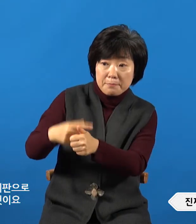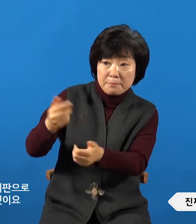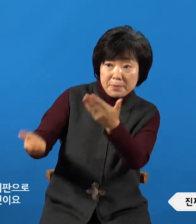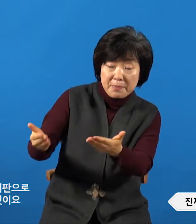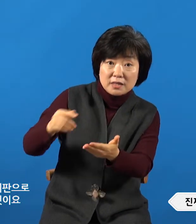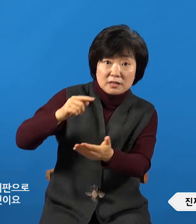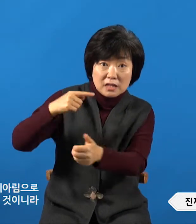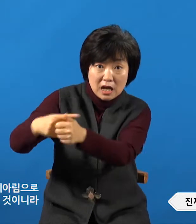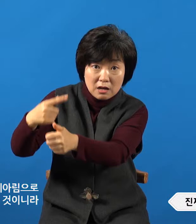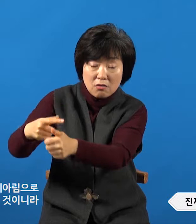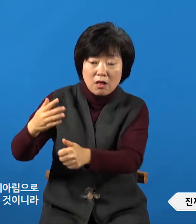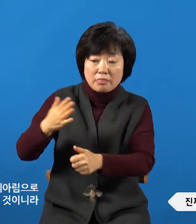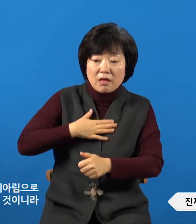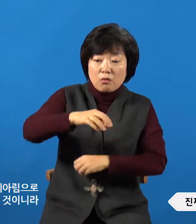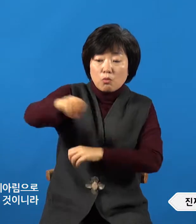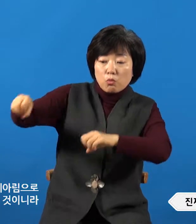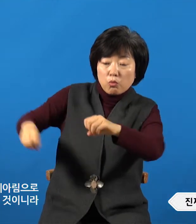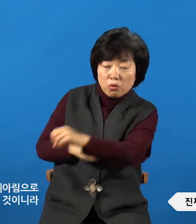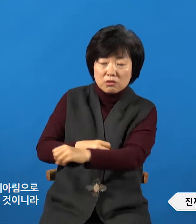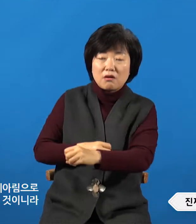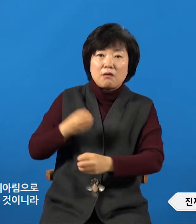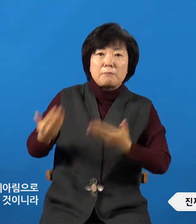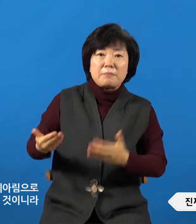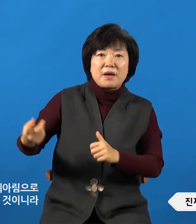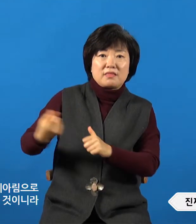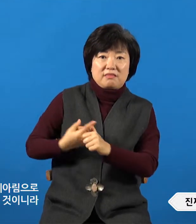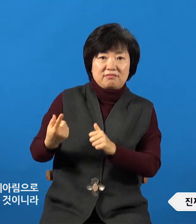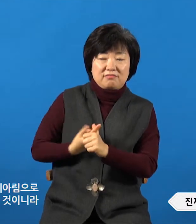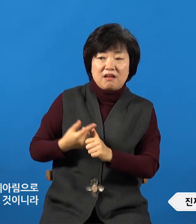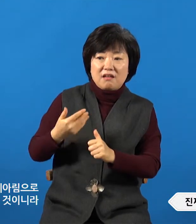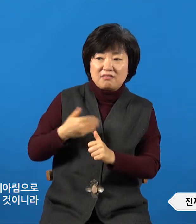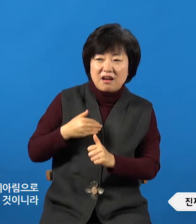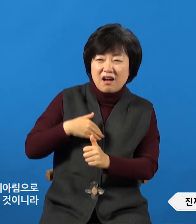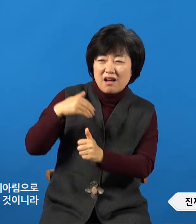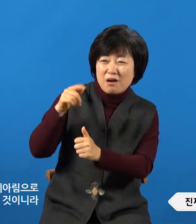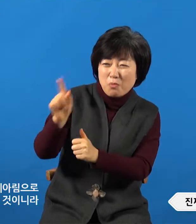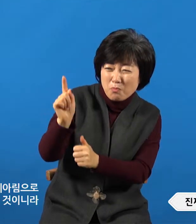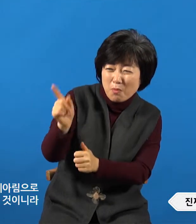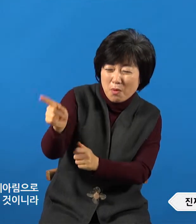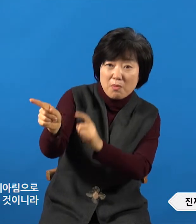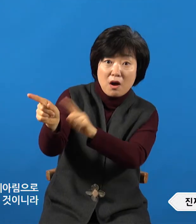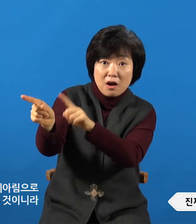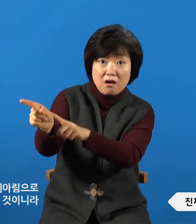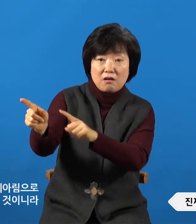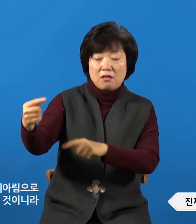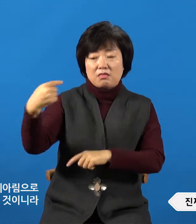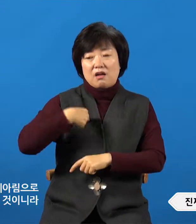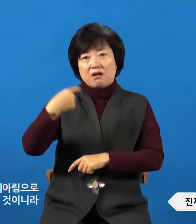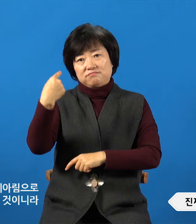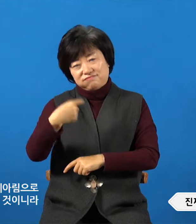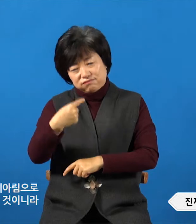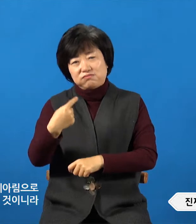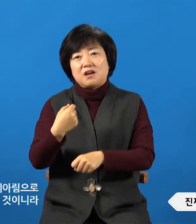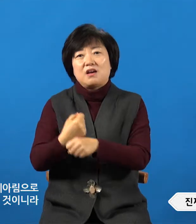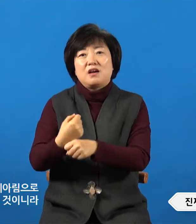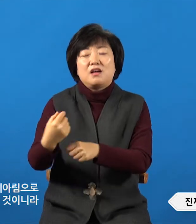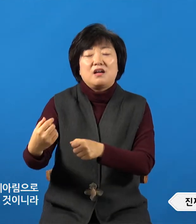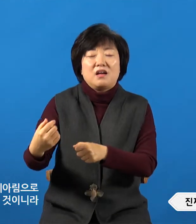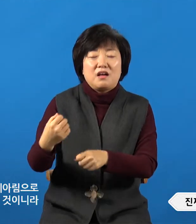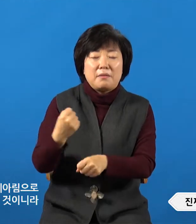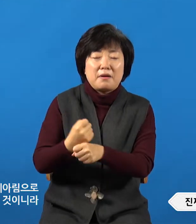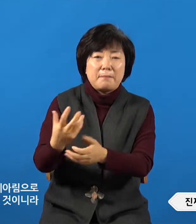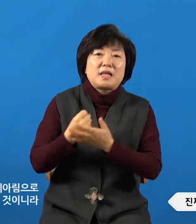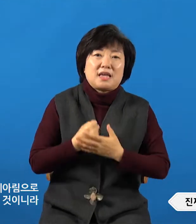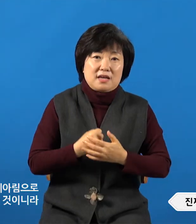너희가 헤아리는 그 헤아림으로 너희가 헤아림을 받을 것이니라. 우리가 이 말씀 가운데 이 비판이란